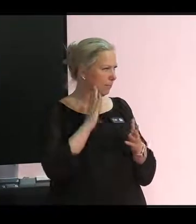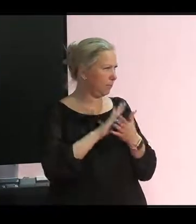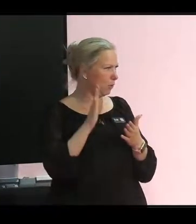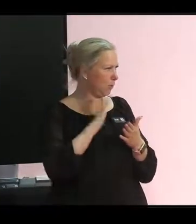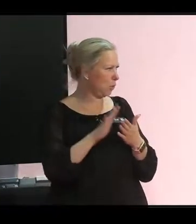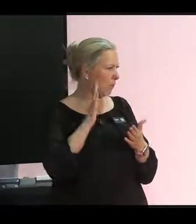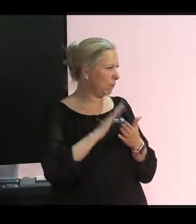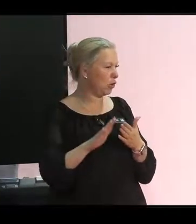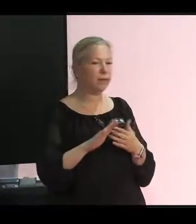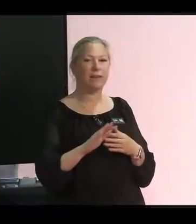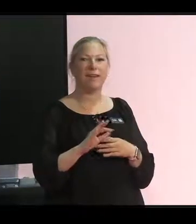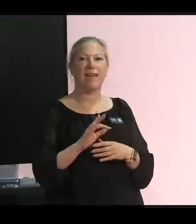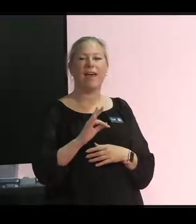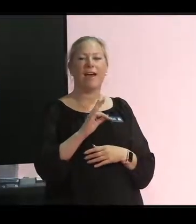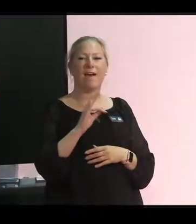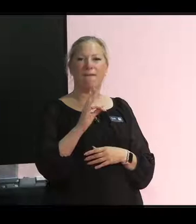Förlåt, Friday for Future.